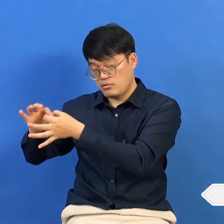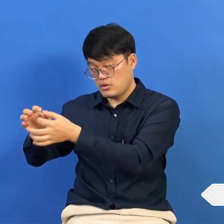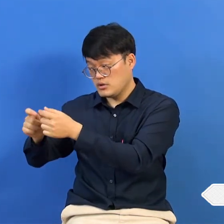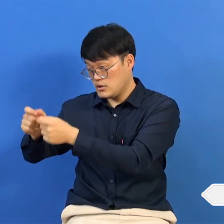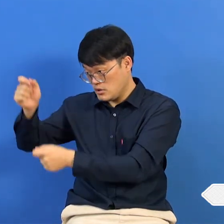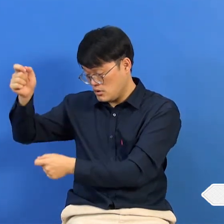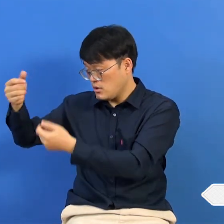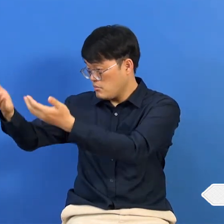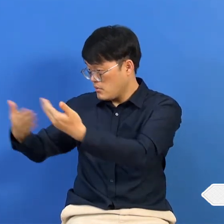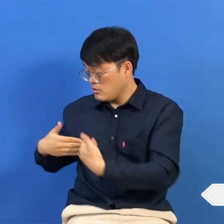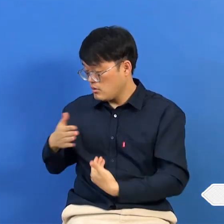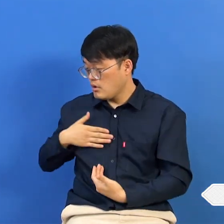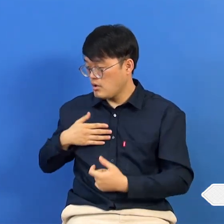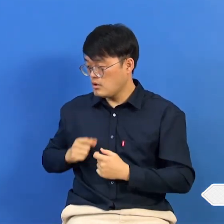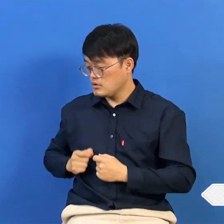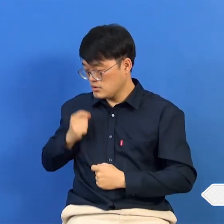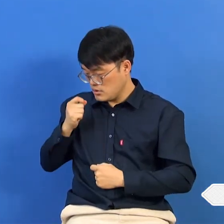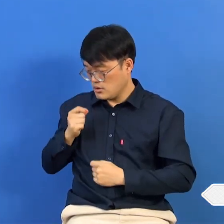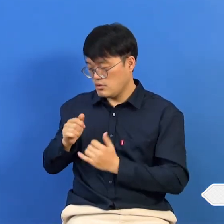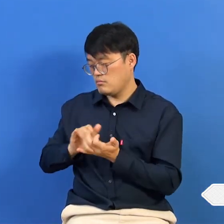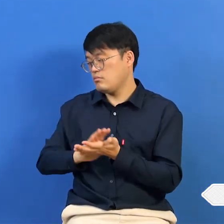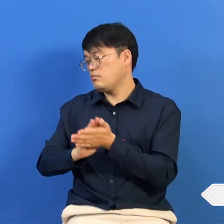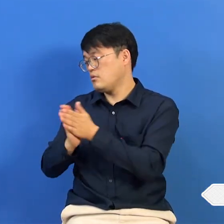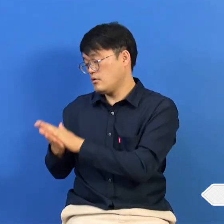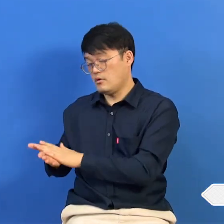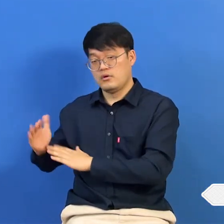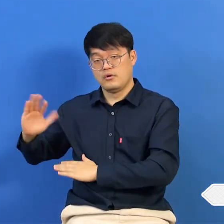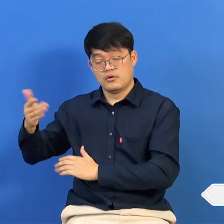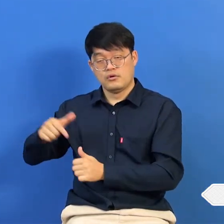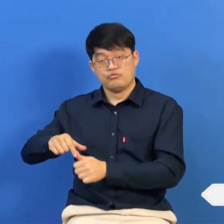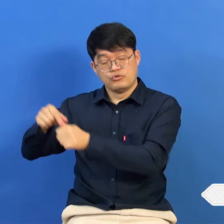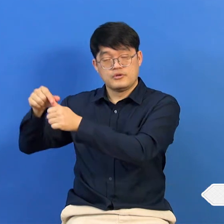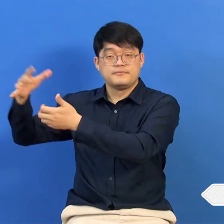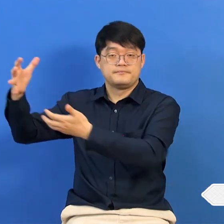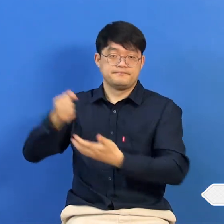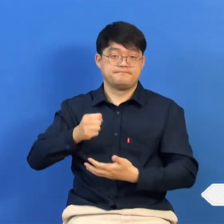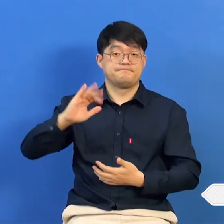내가 의인이 되는 것입니다. 그리고 구원을 받는 것이죠.